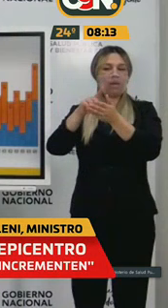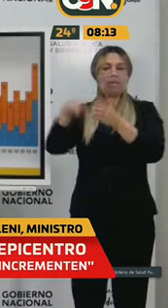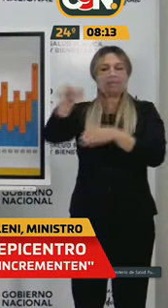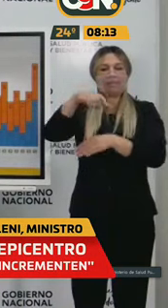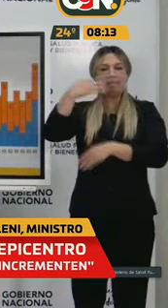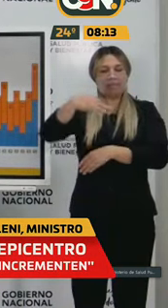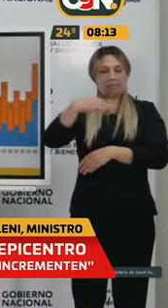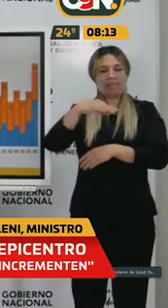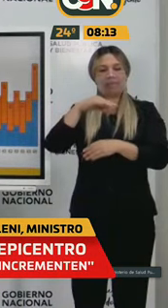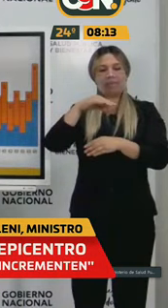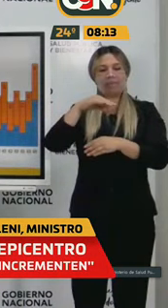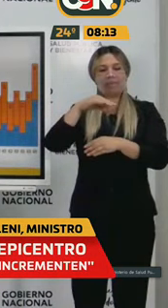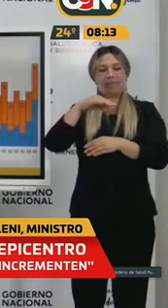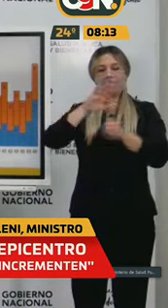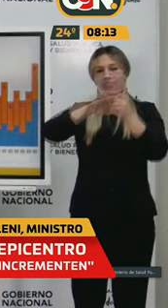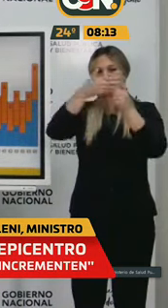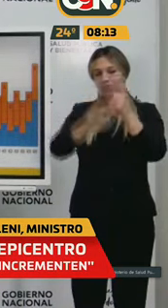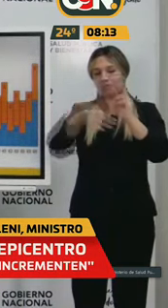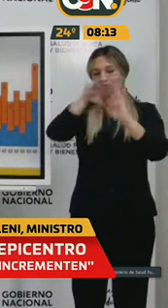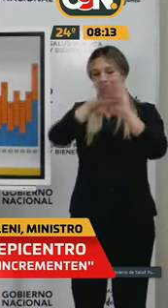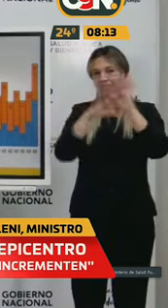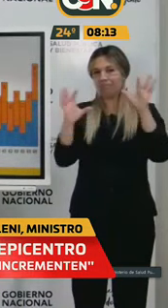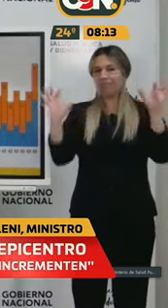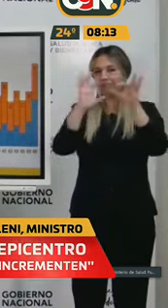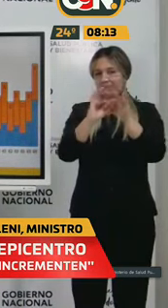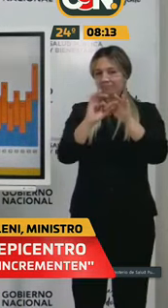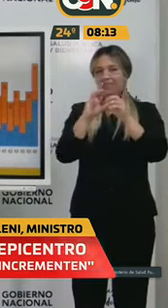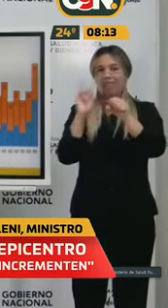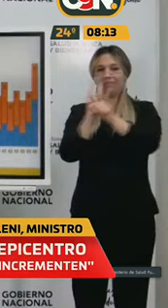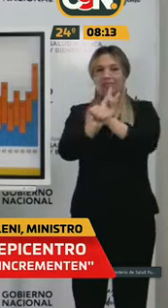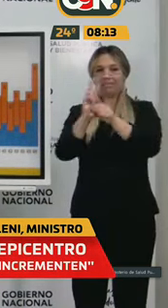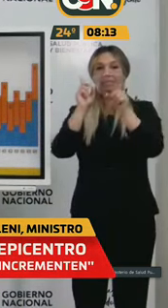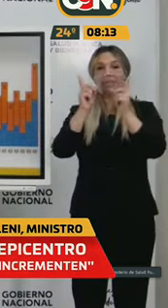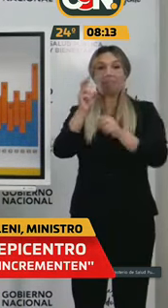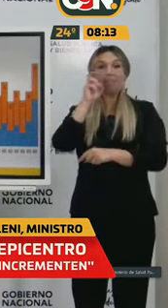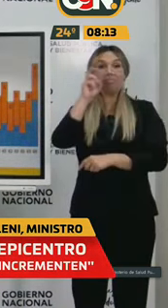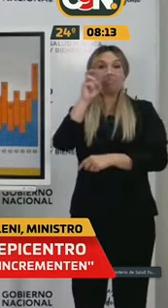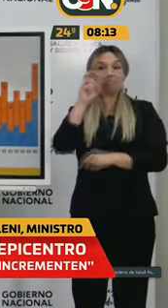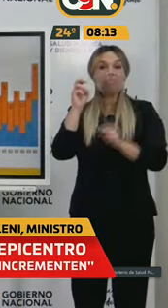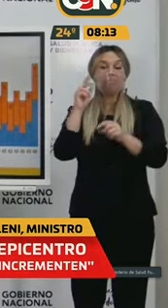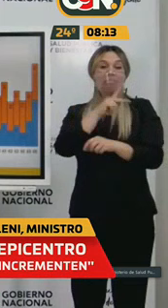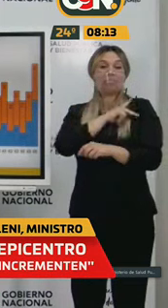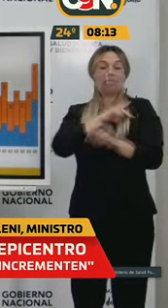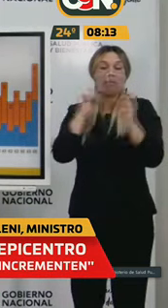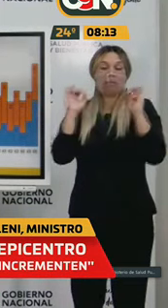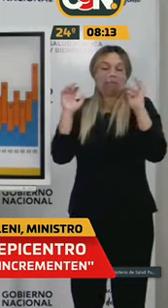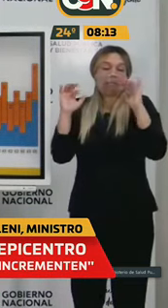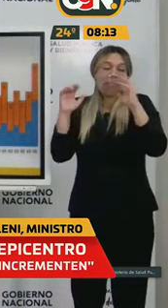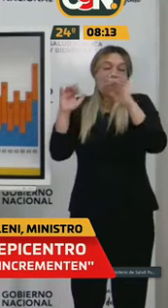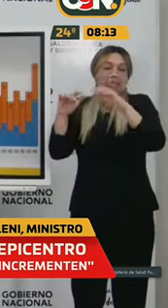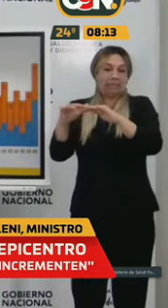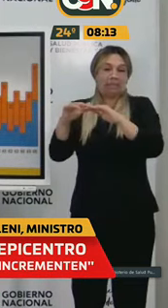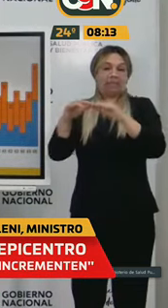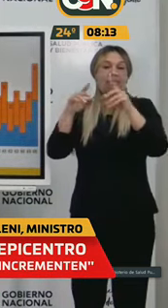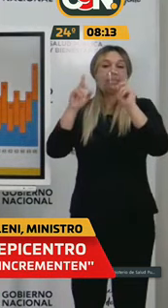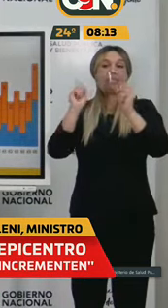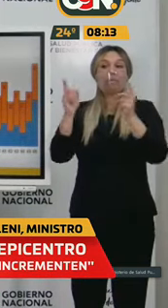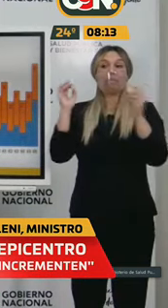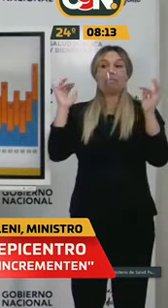a todas las medidas y sobre todo el riesgo que conlleva la aglomeración de gente, la llegada de